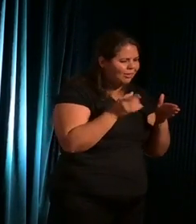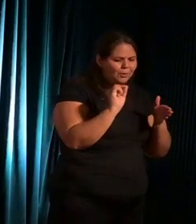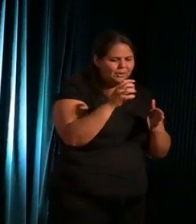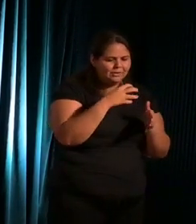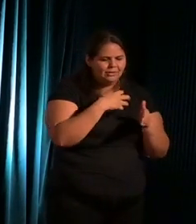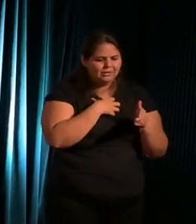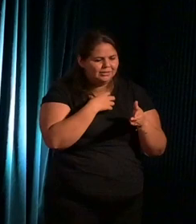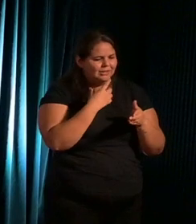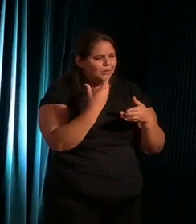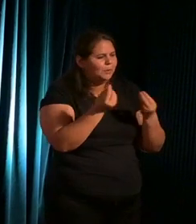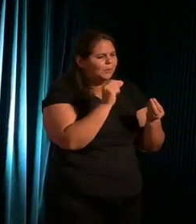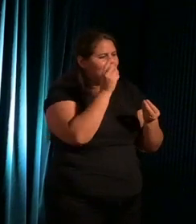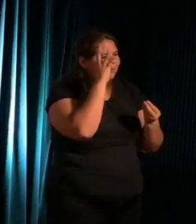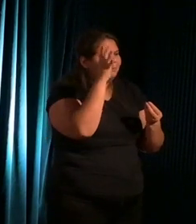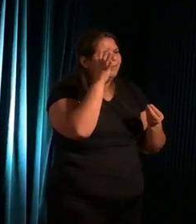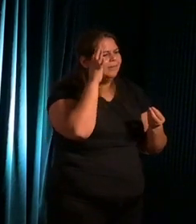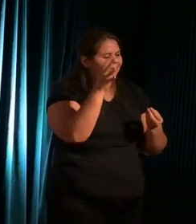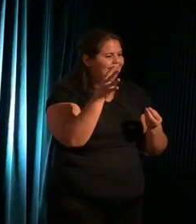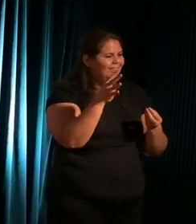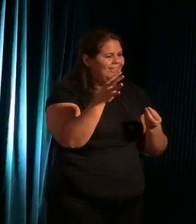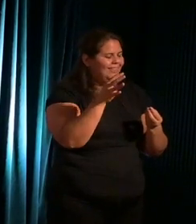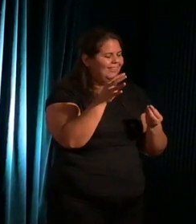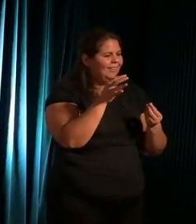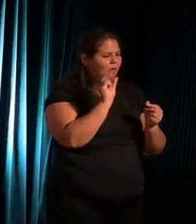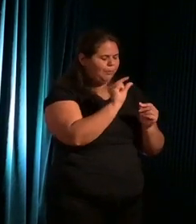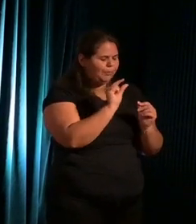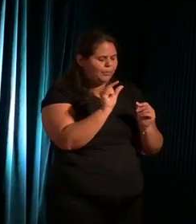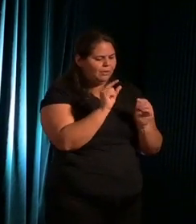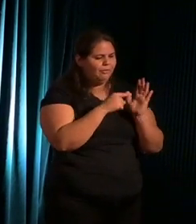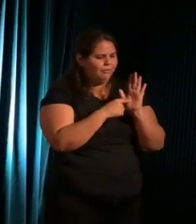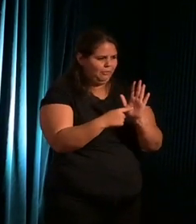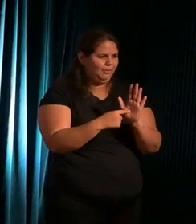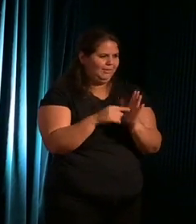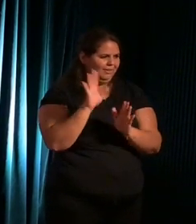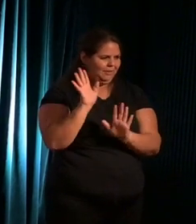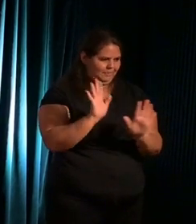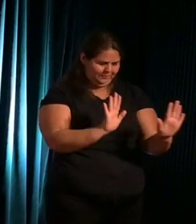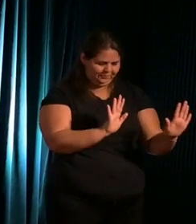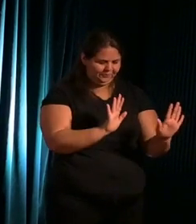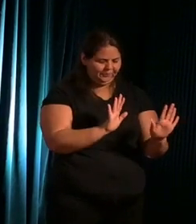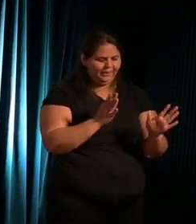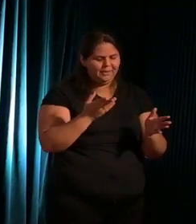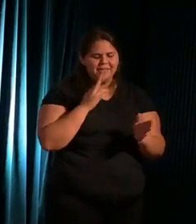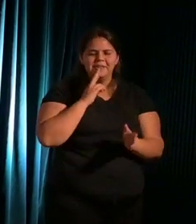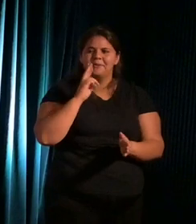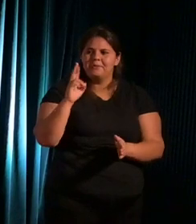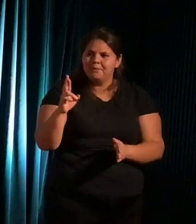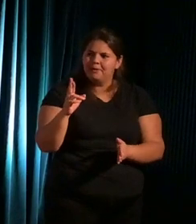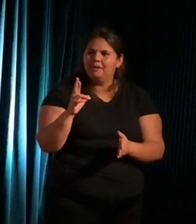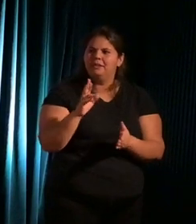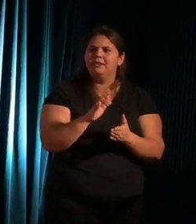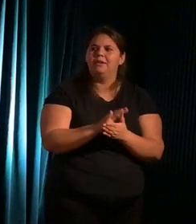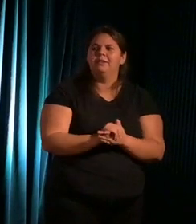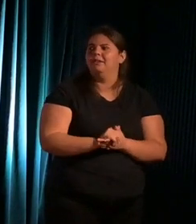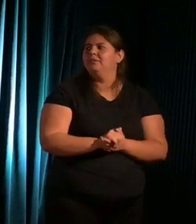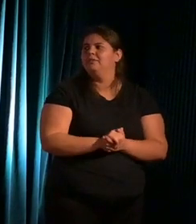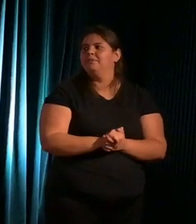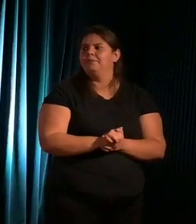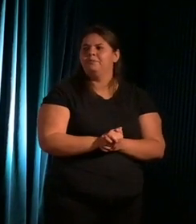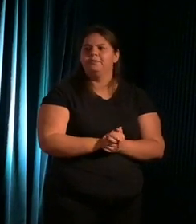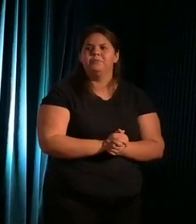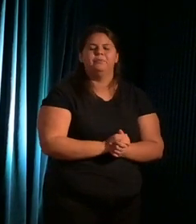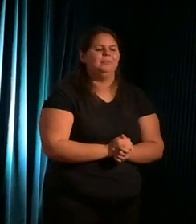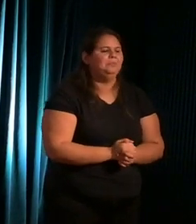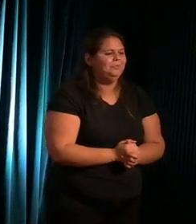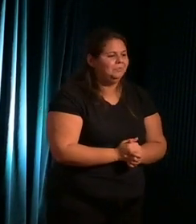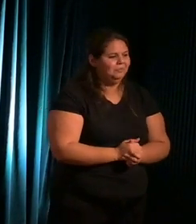eu deduzi, né, daqui a pouco. Então, te respondendo isso em relação à tua